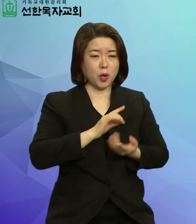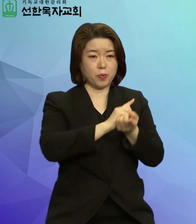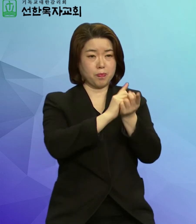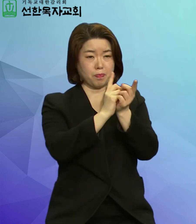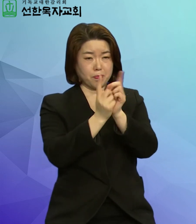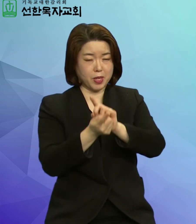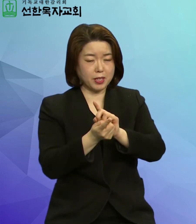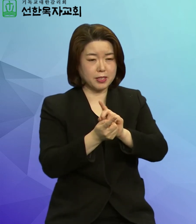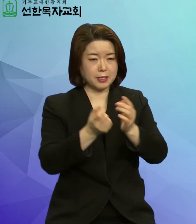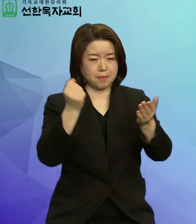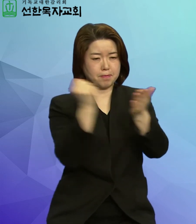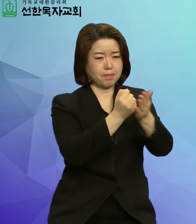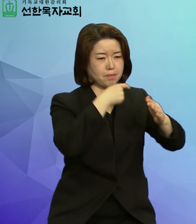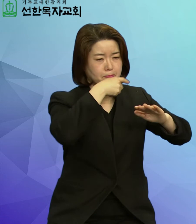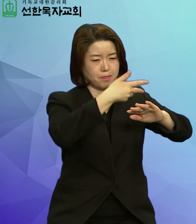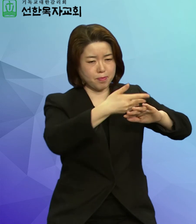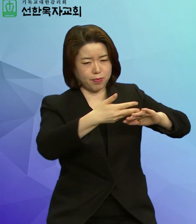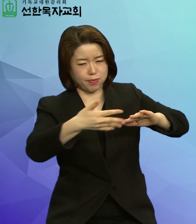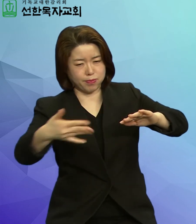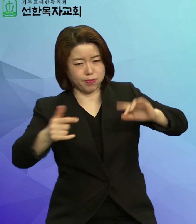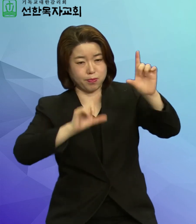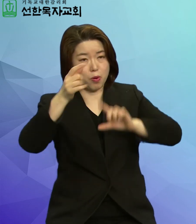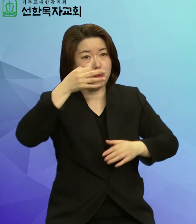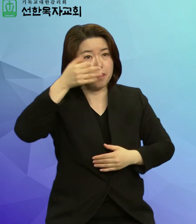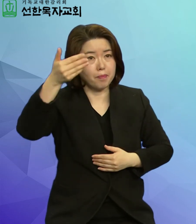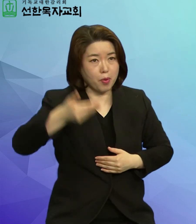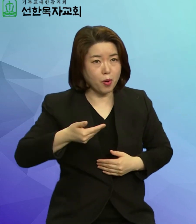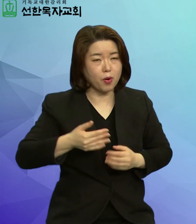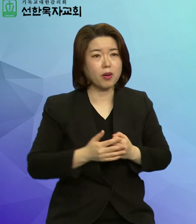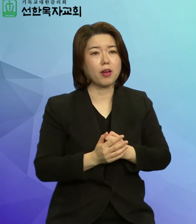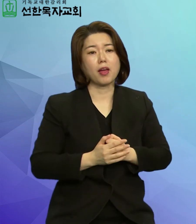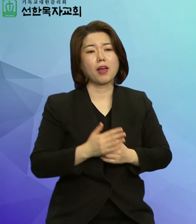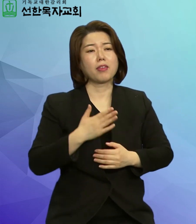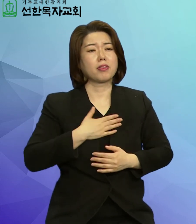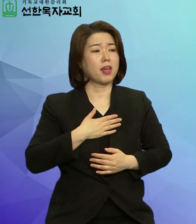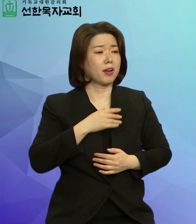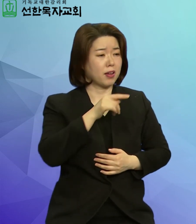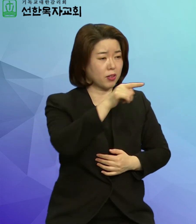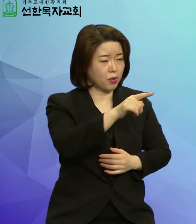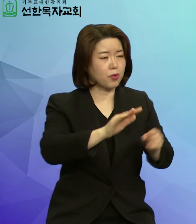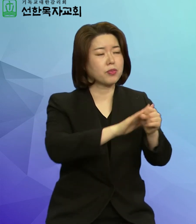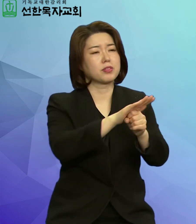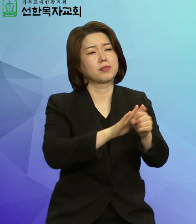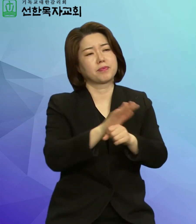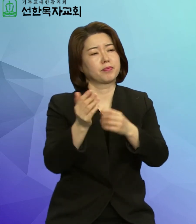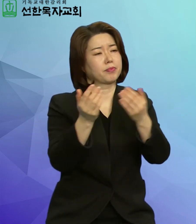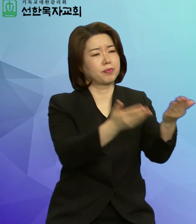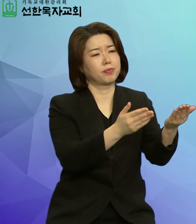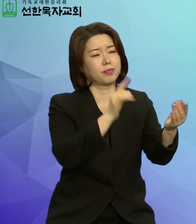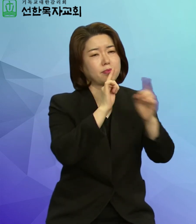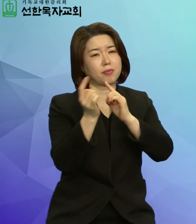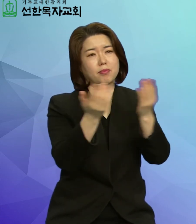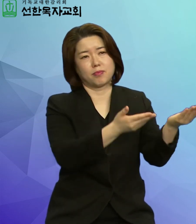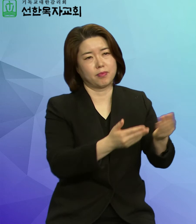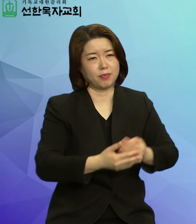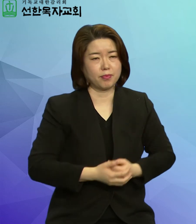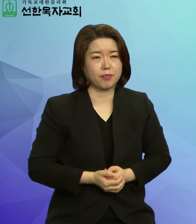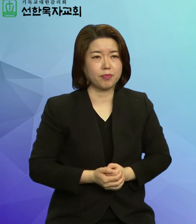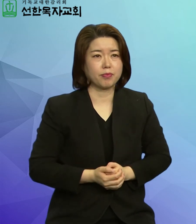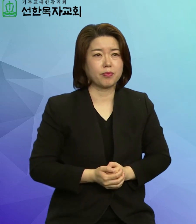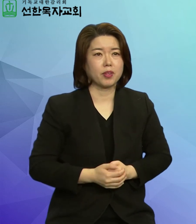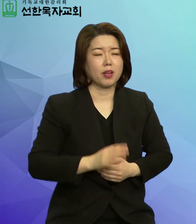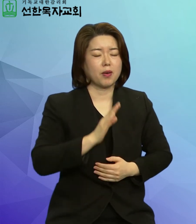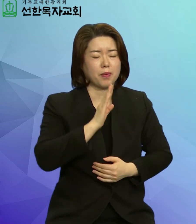예수님이 저를 대신하여 피 흘리는 모습을 보여주시면서 내가 너를 사랑한다